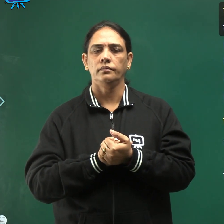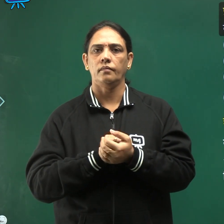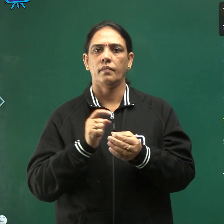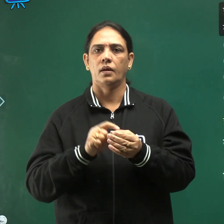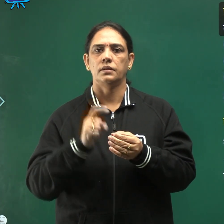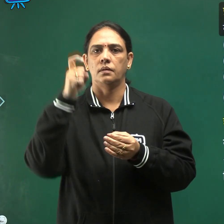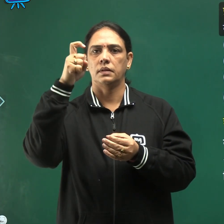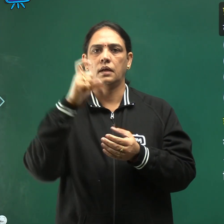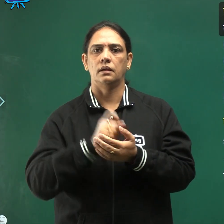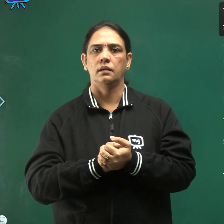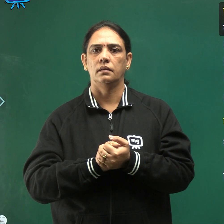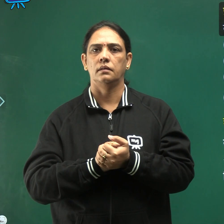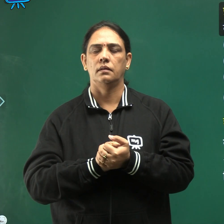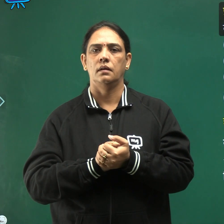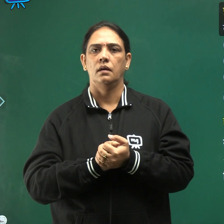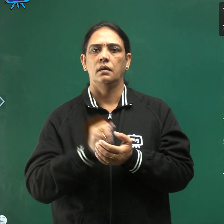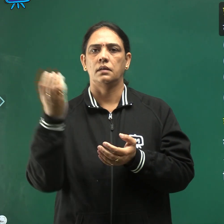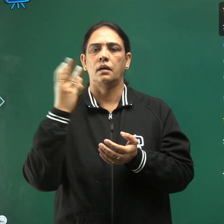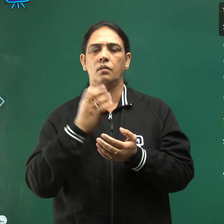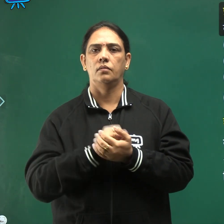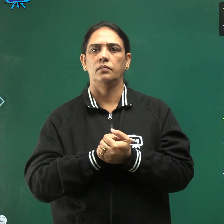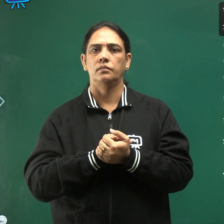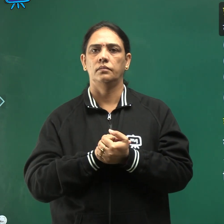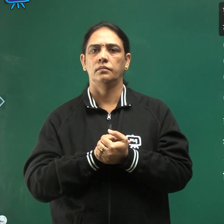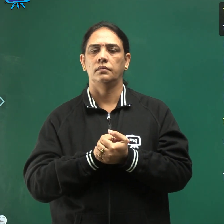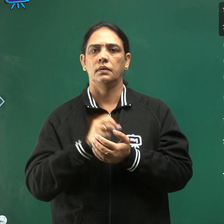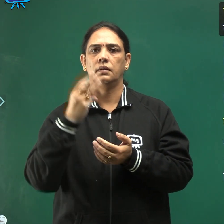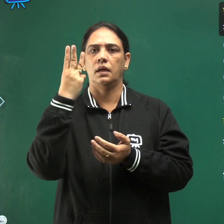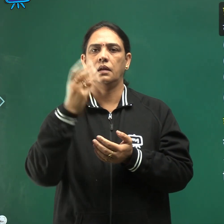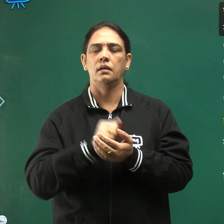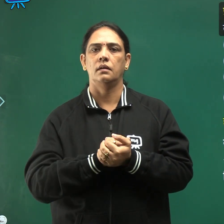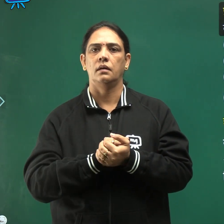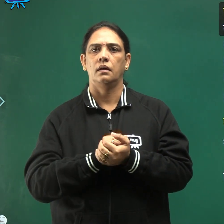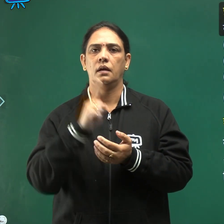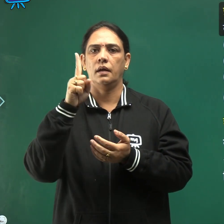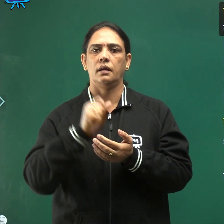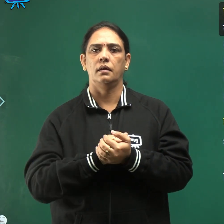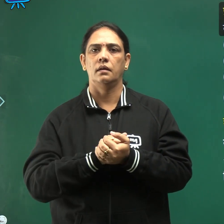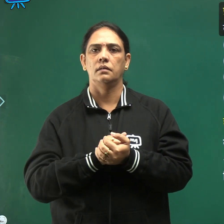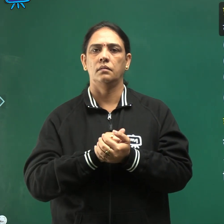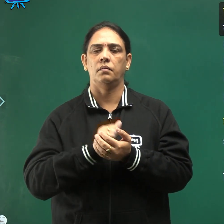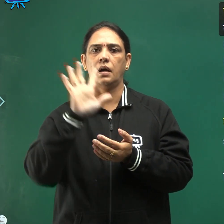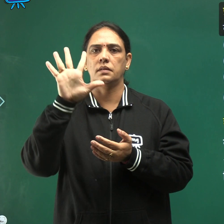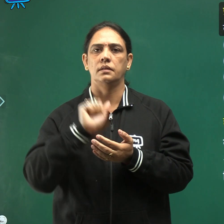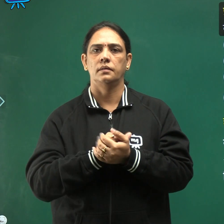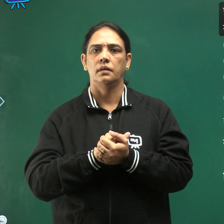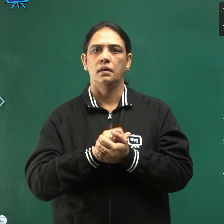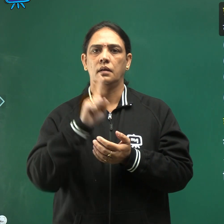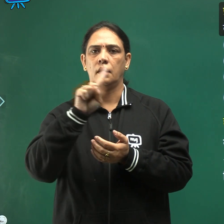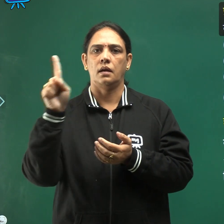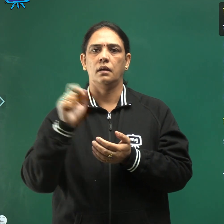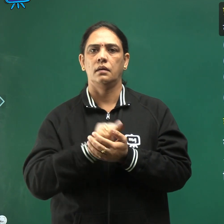प्रश्न नंबर 7, बंटन 3, 1, 5,